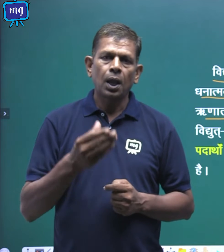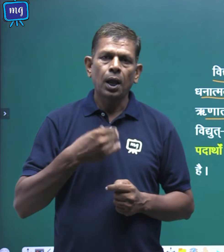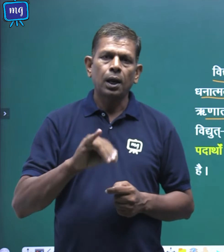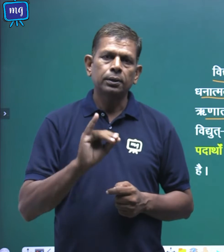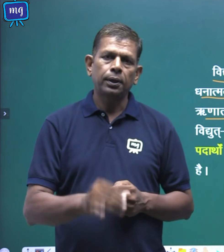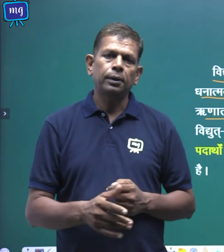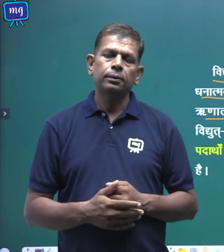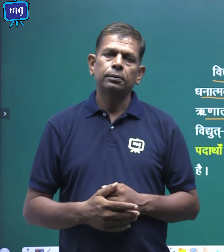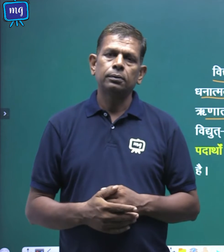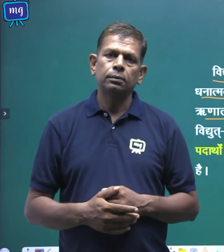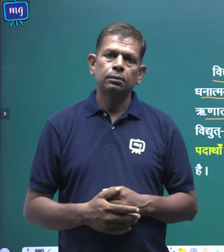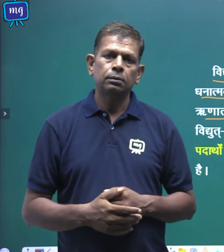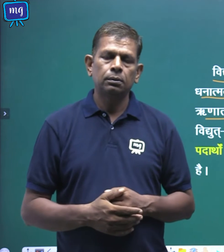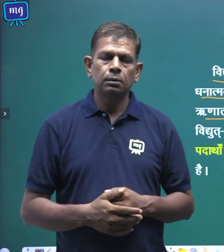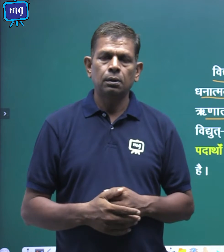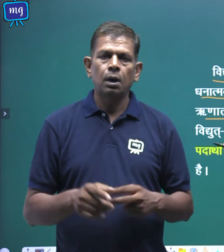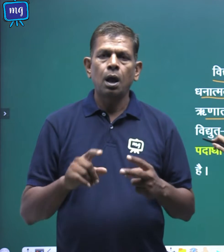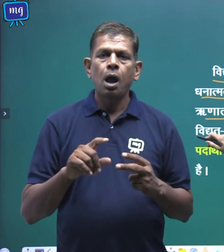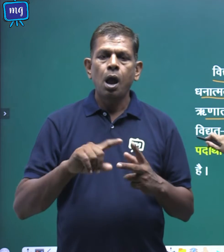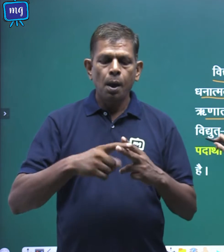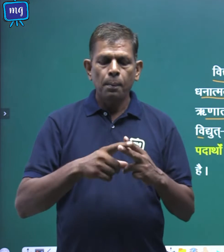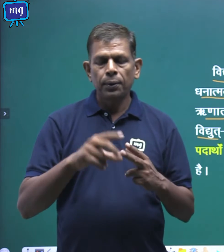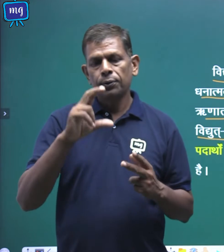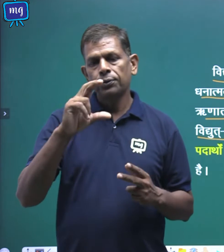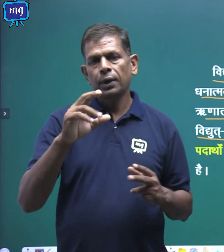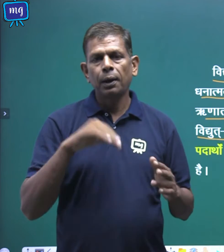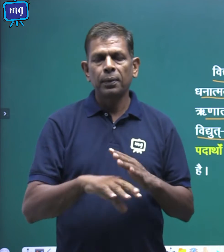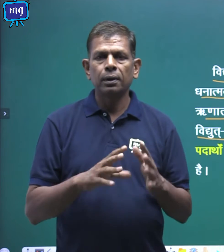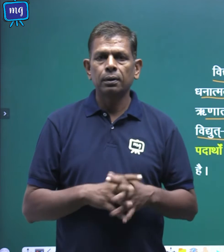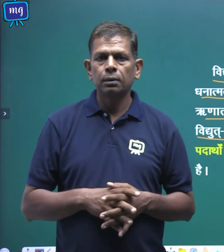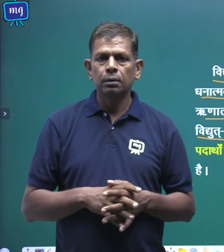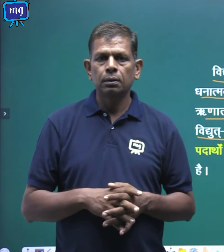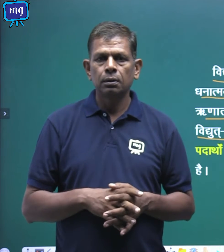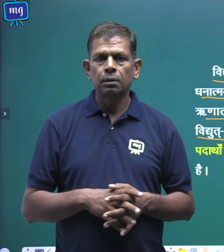कहलाता है। विद्युत सेल में